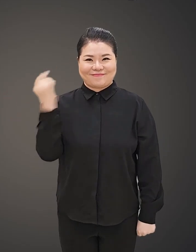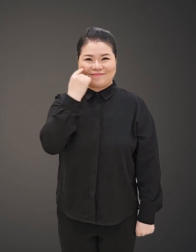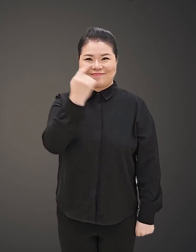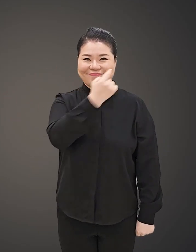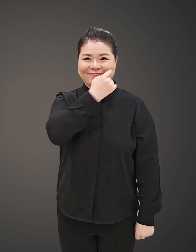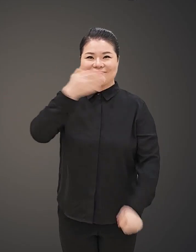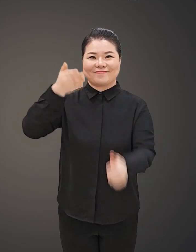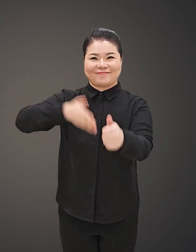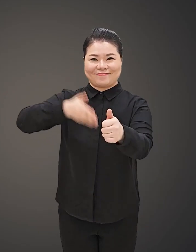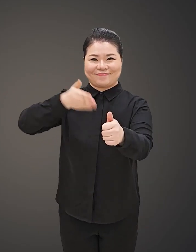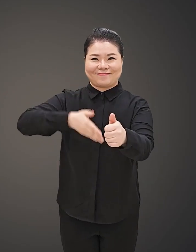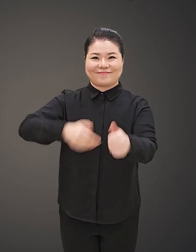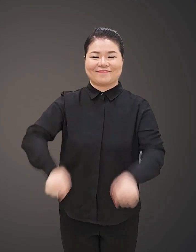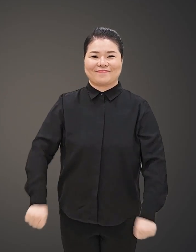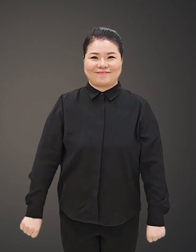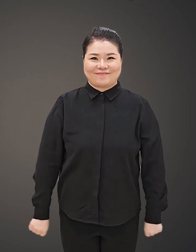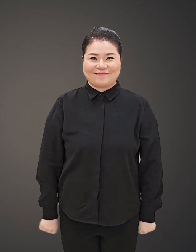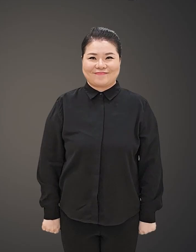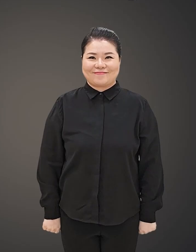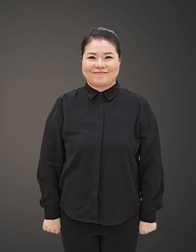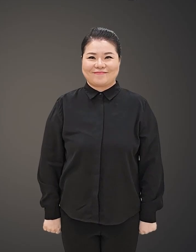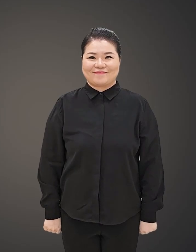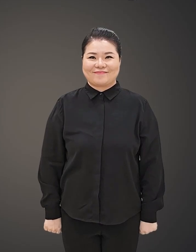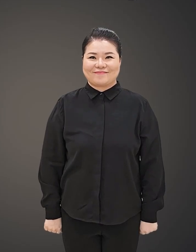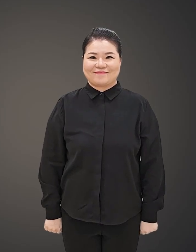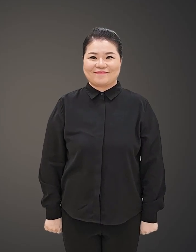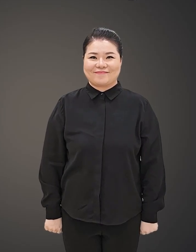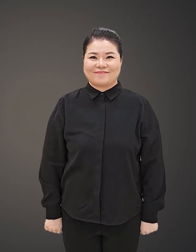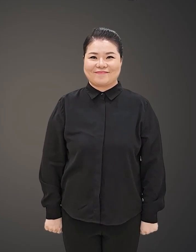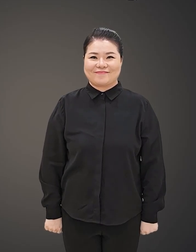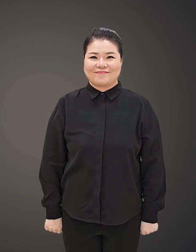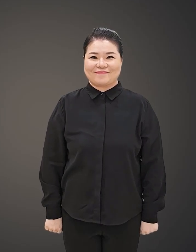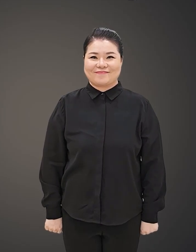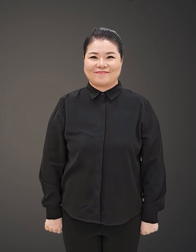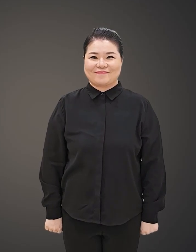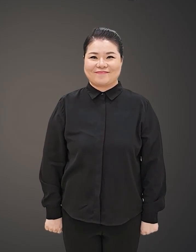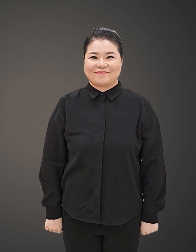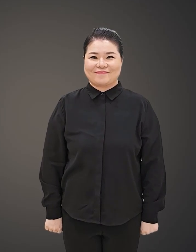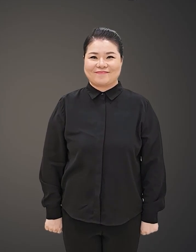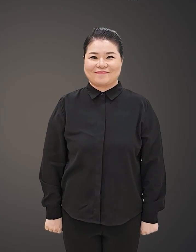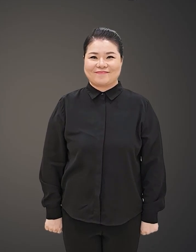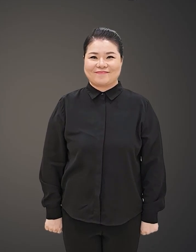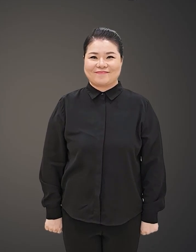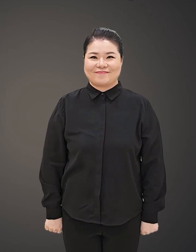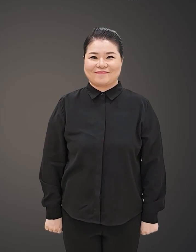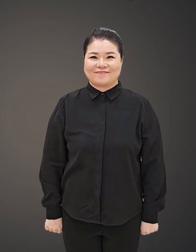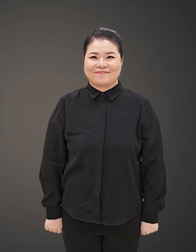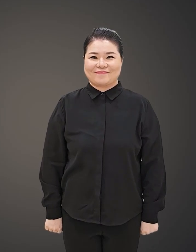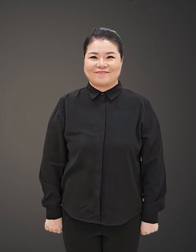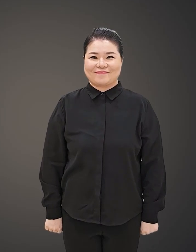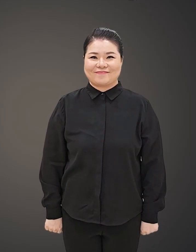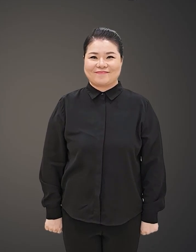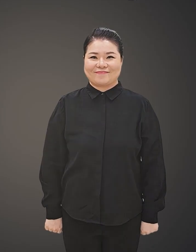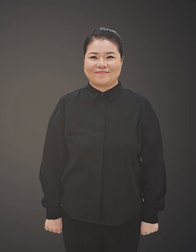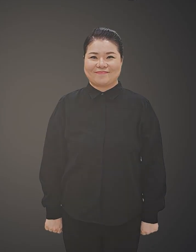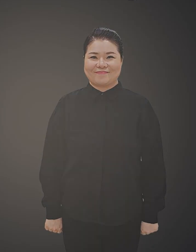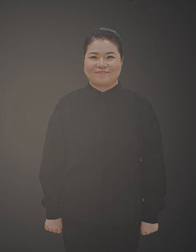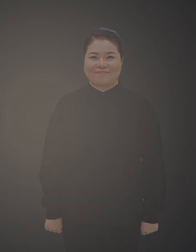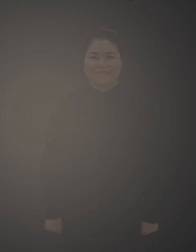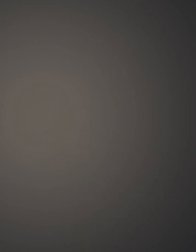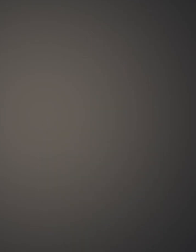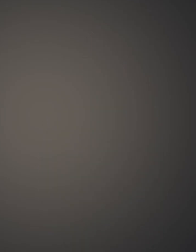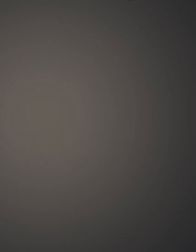지구하자. 저자 정다빈, 권성희. 출판사 주니어 RHK.